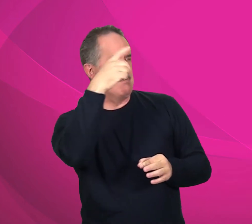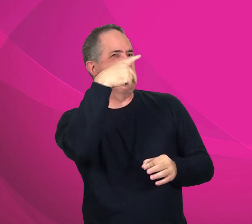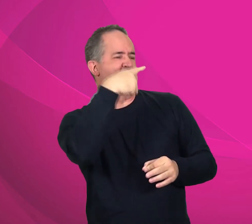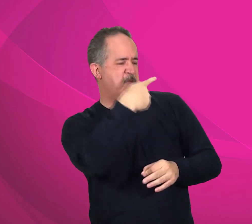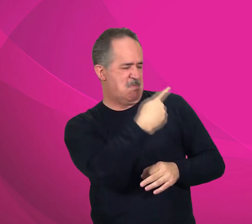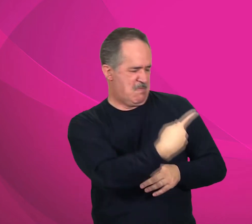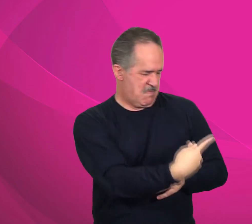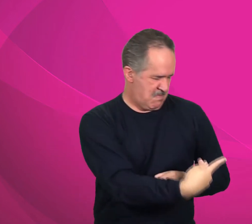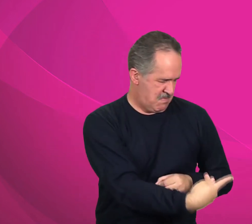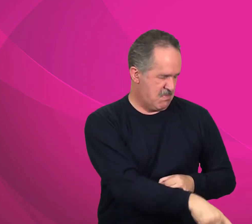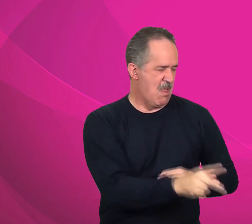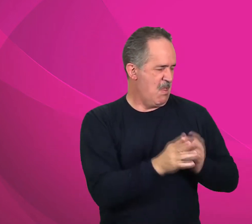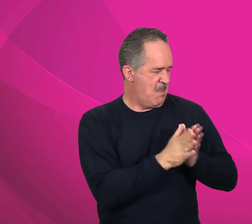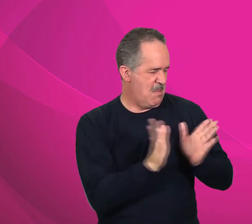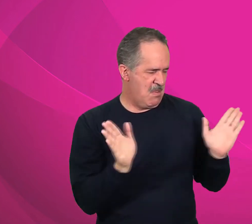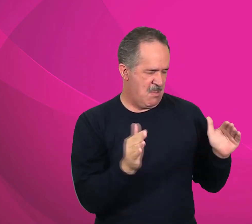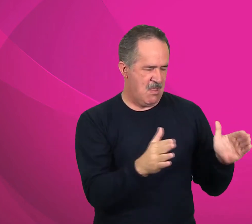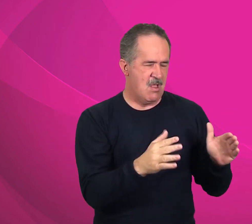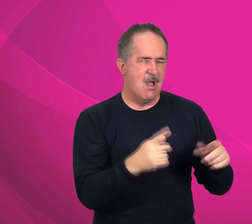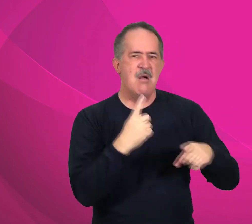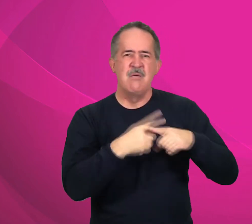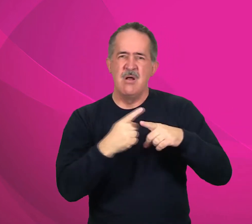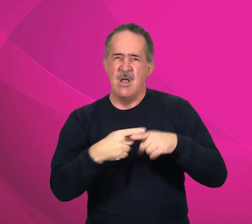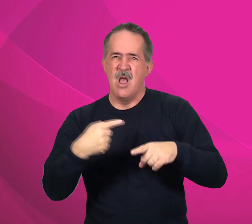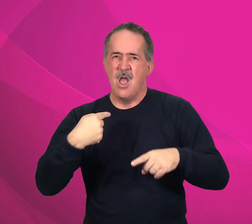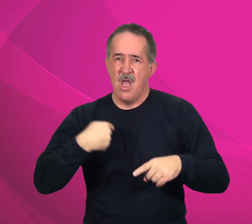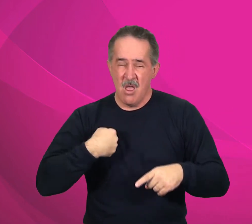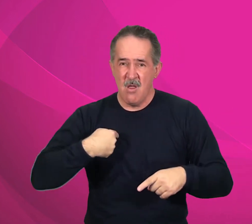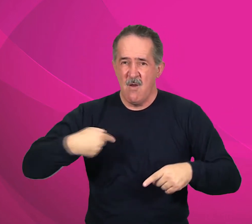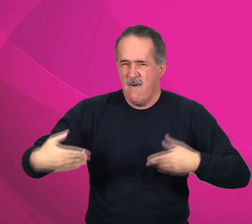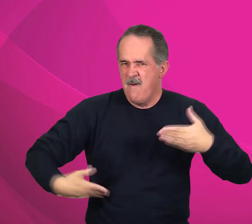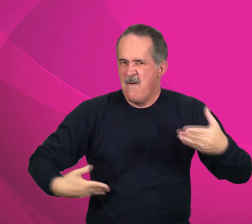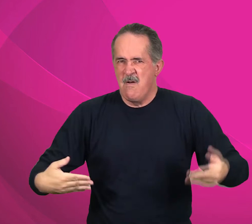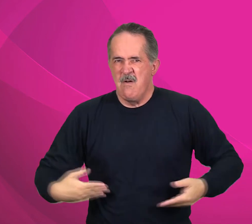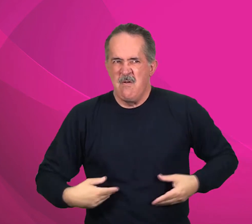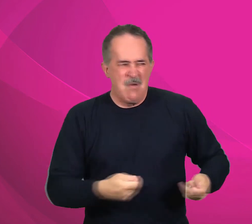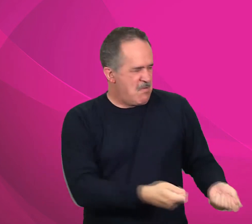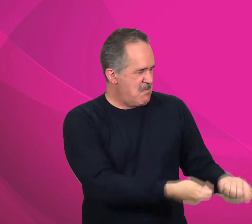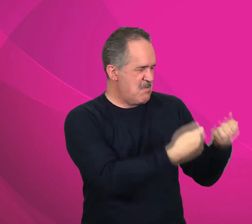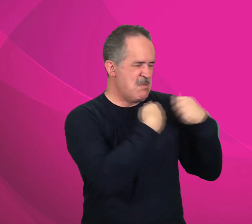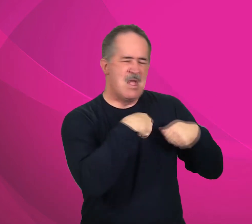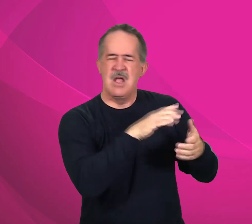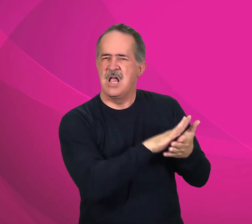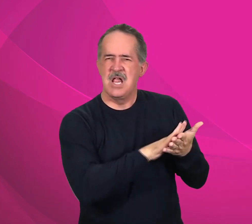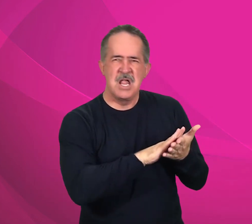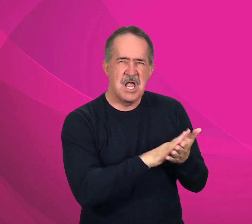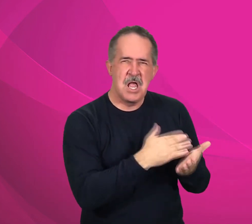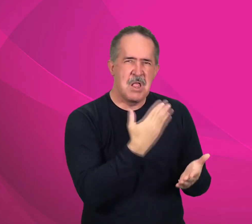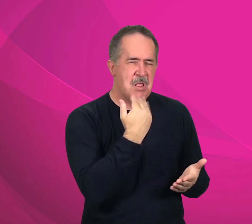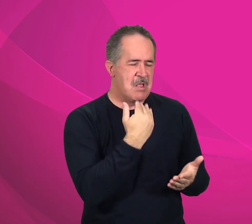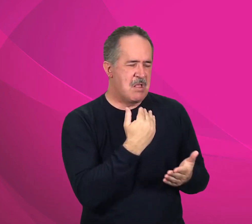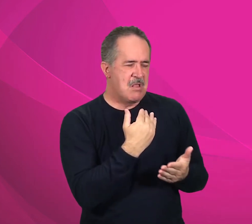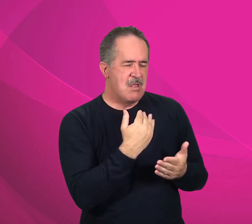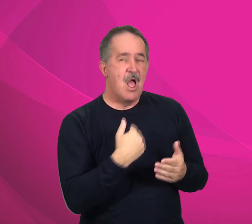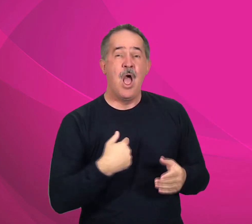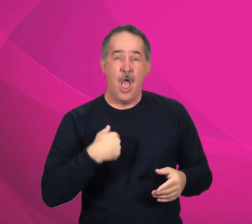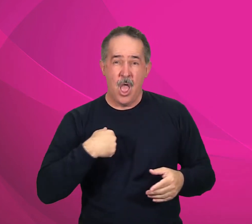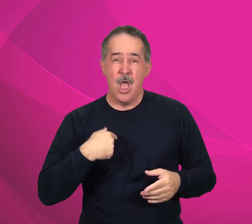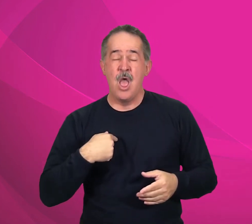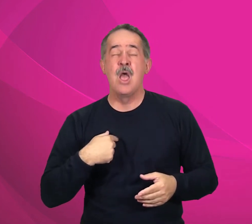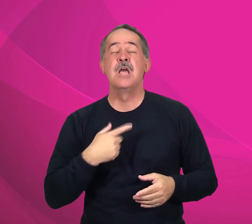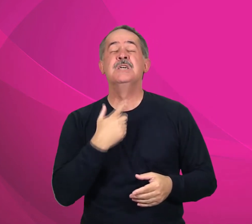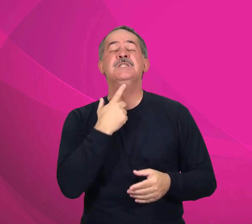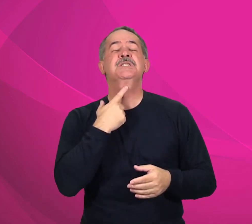para os seus anjos pois eu estava com fome e não me déficit de comer eu estava com